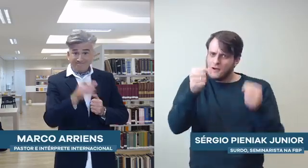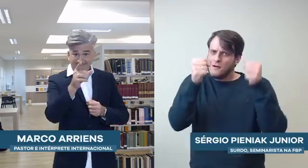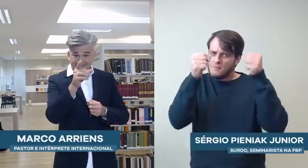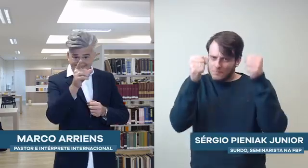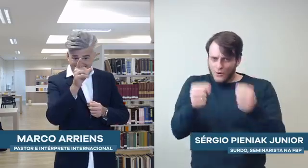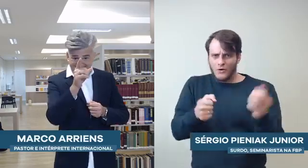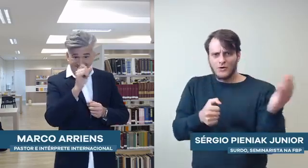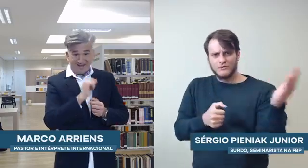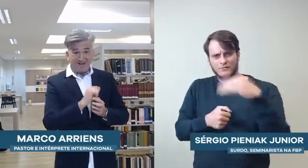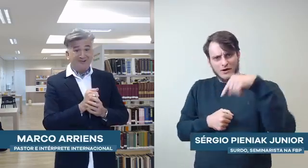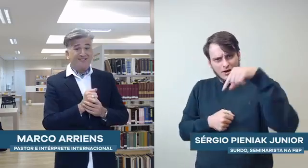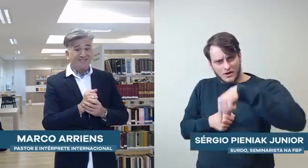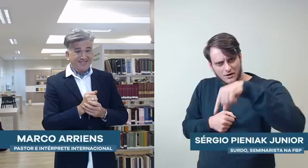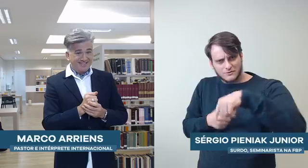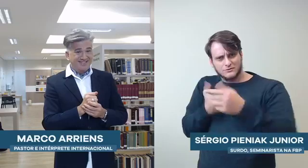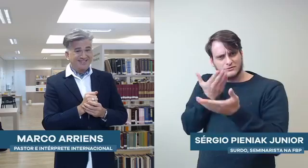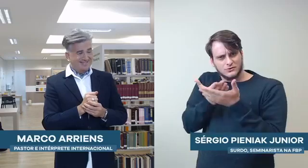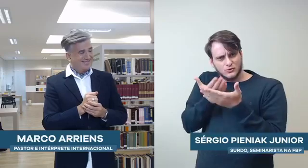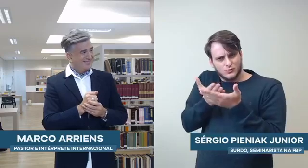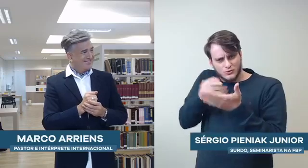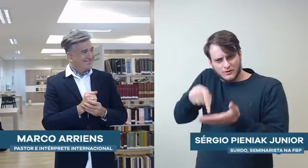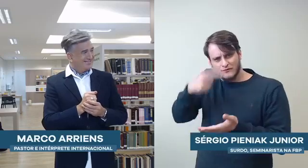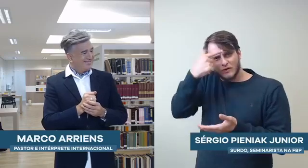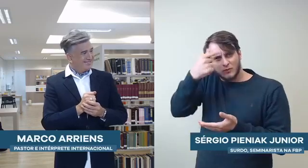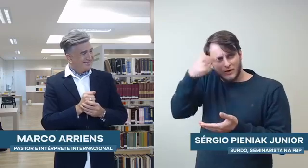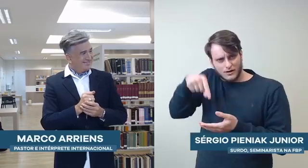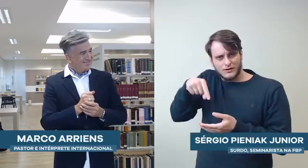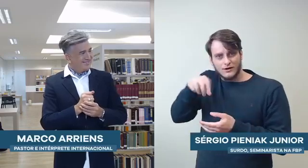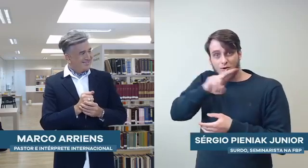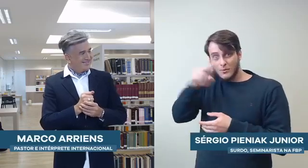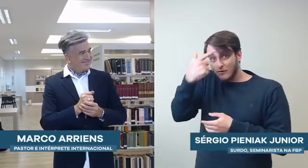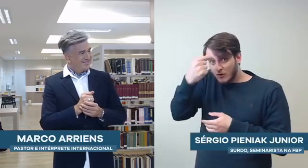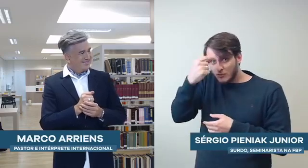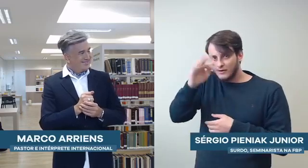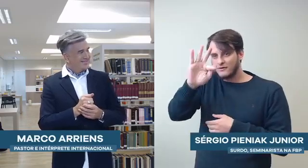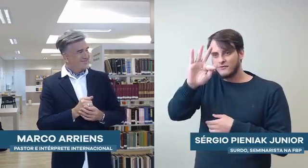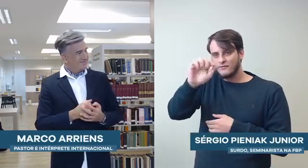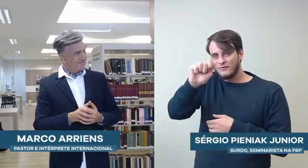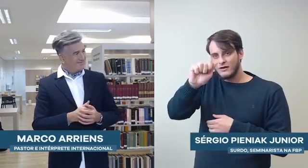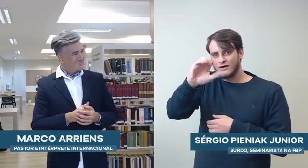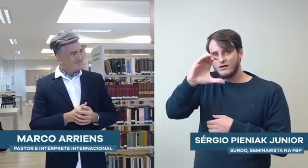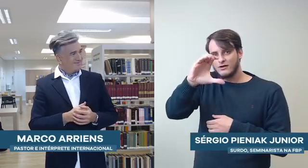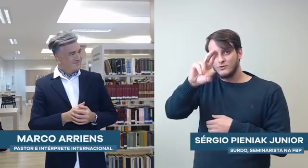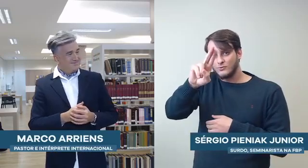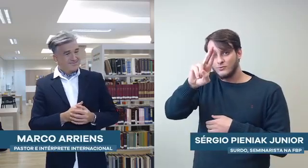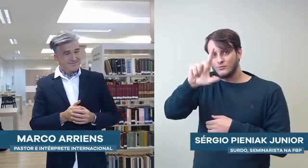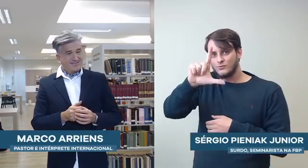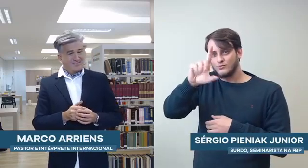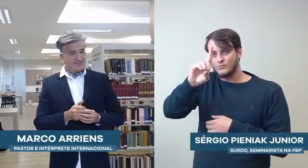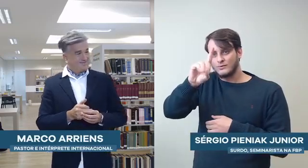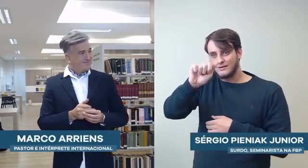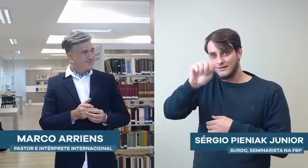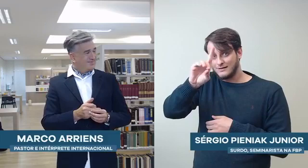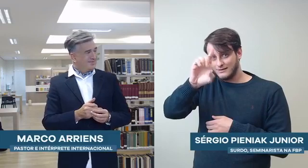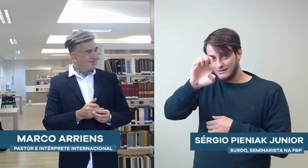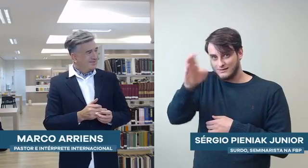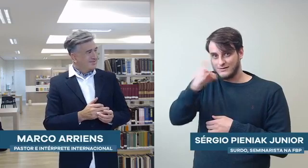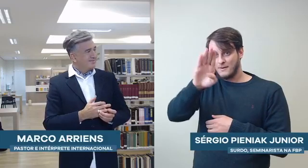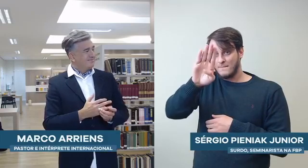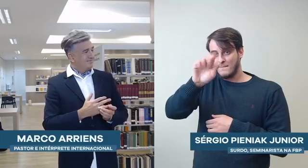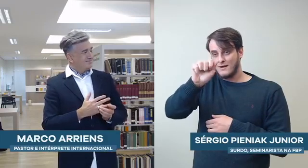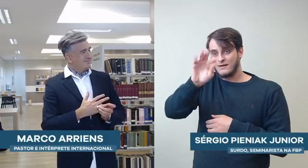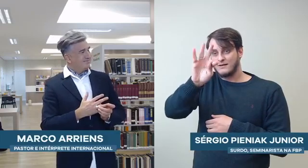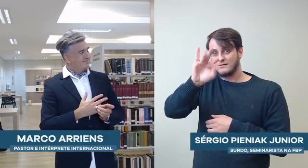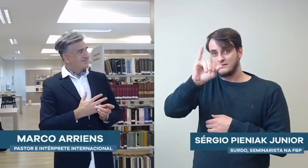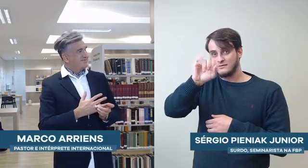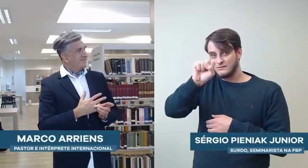vocês surdos, Legal, podem vir aqui estudar aqui na nossa faculdade. O nome da faculdade é Faculdade